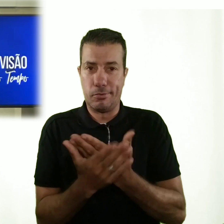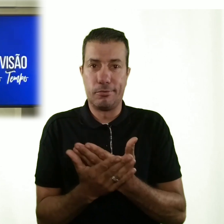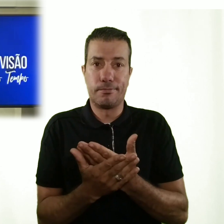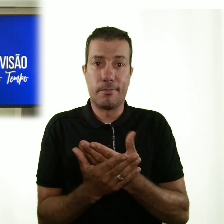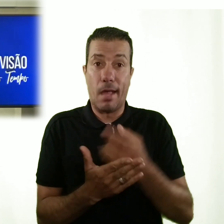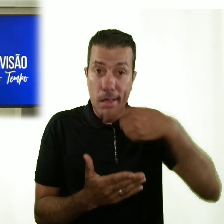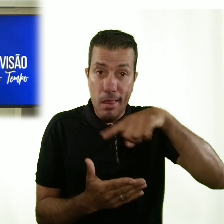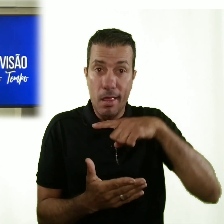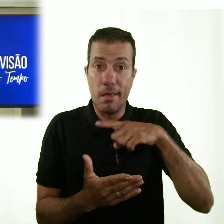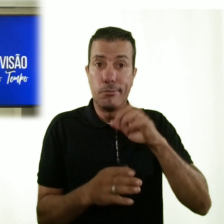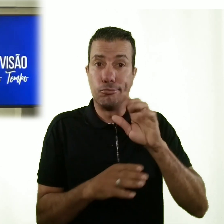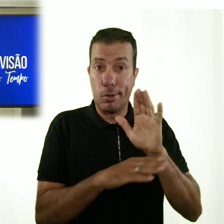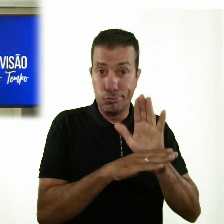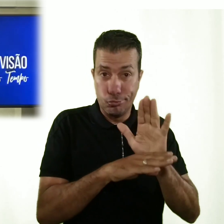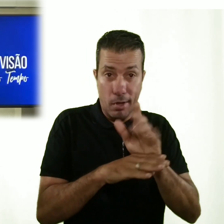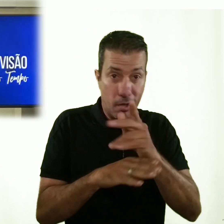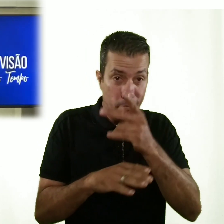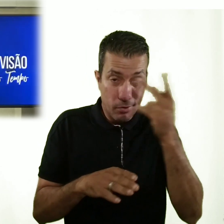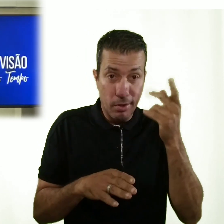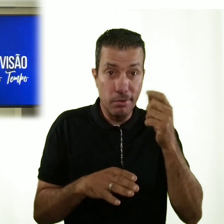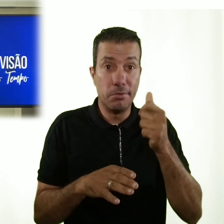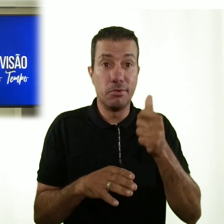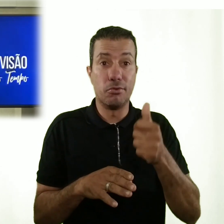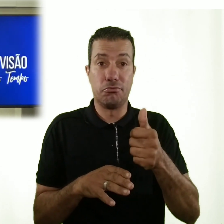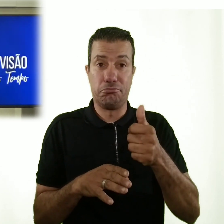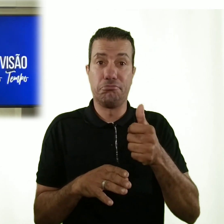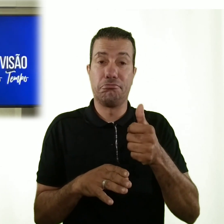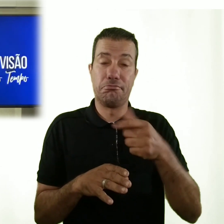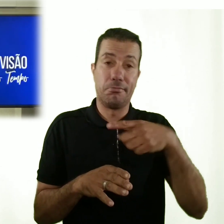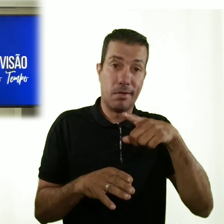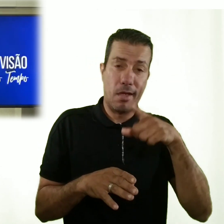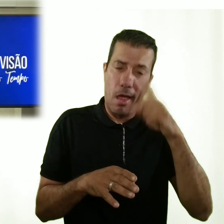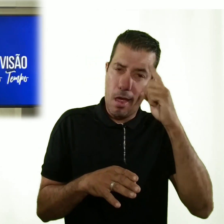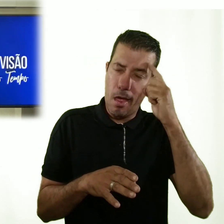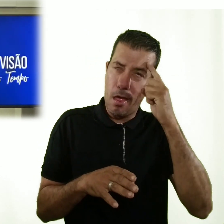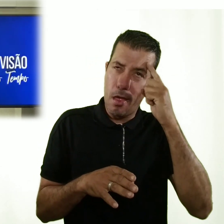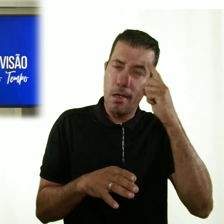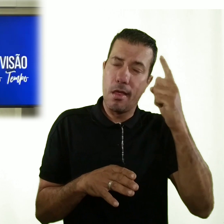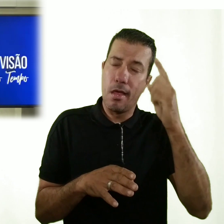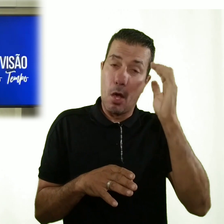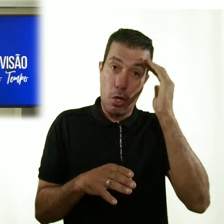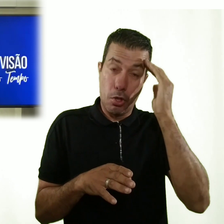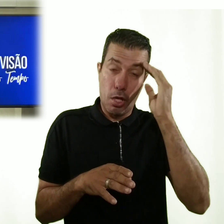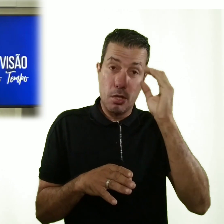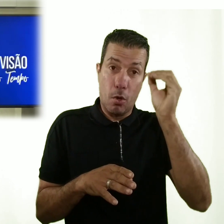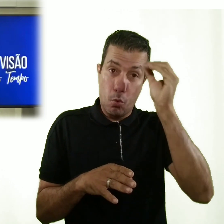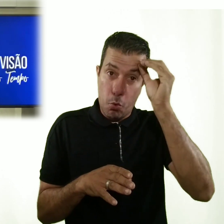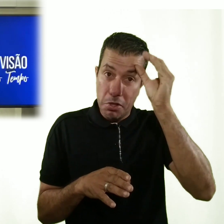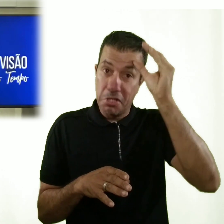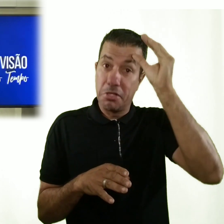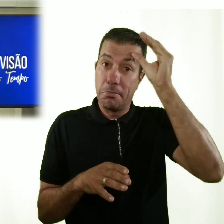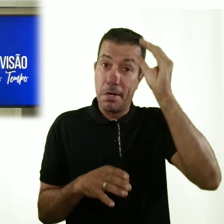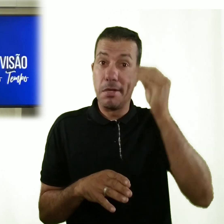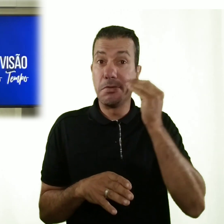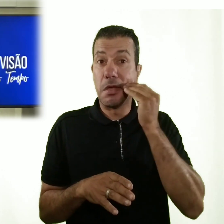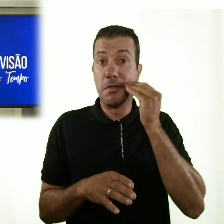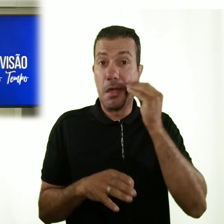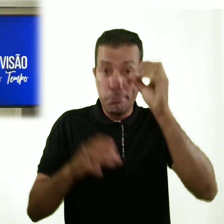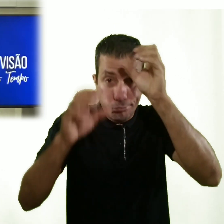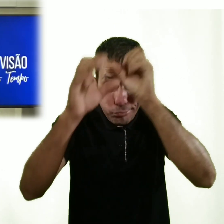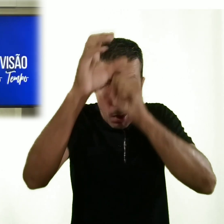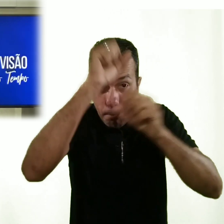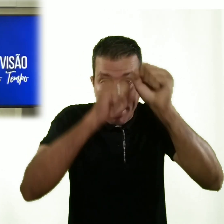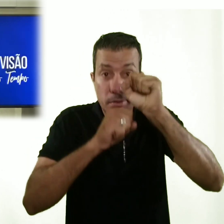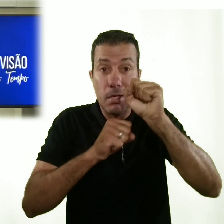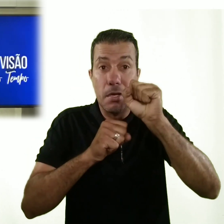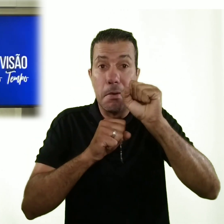atender vocês. Nós estamos aqui para que você entenda, para que você conheça o que nós tentamos aprender e conhecer também.